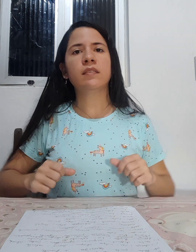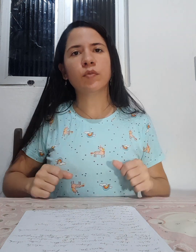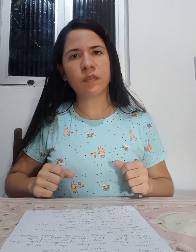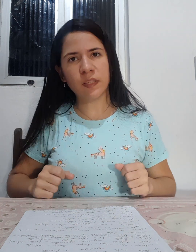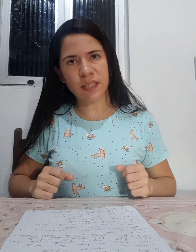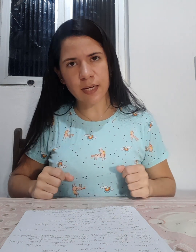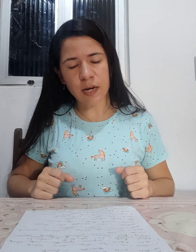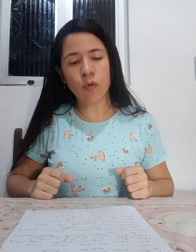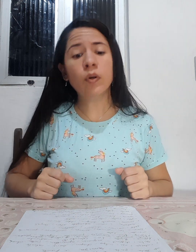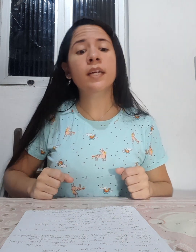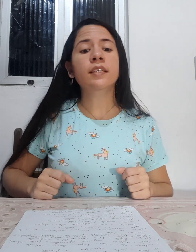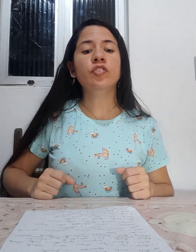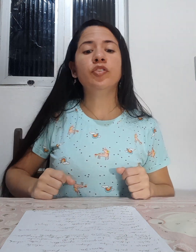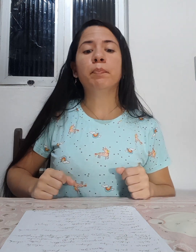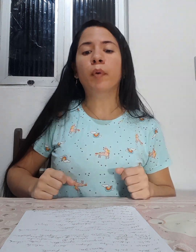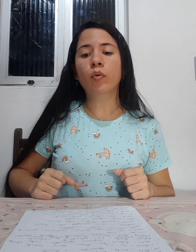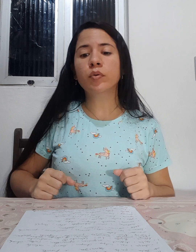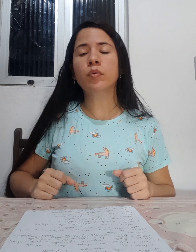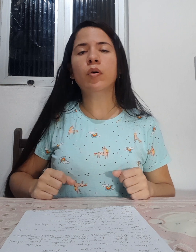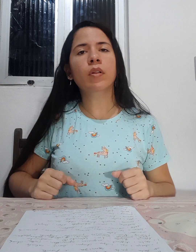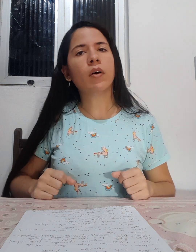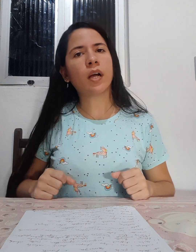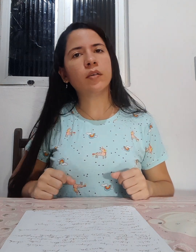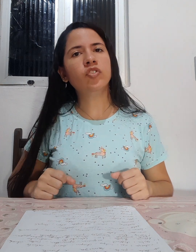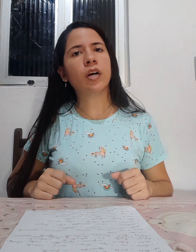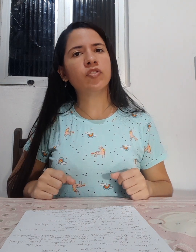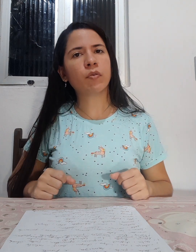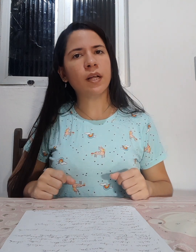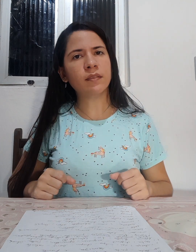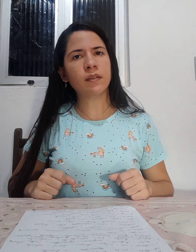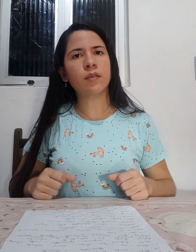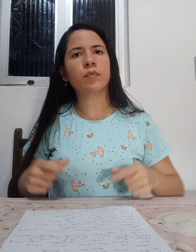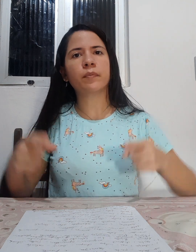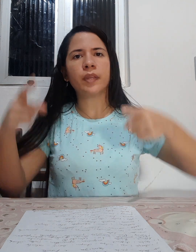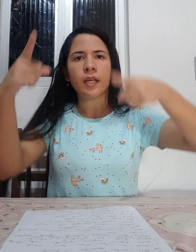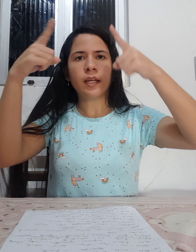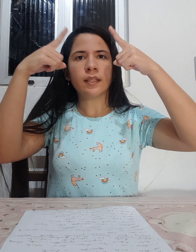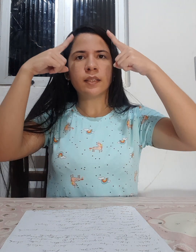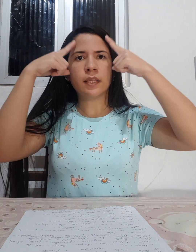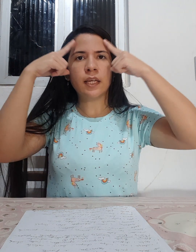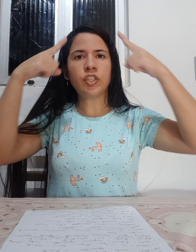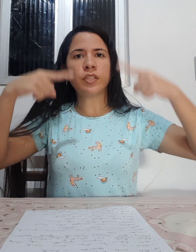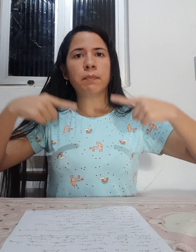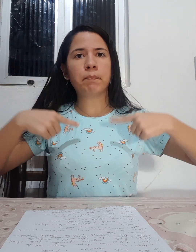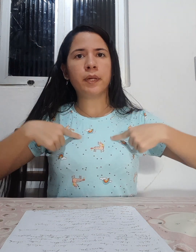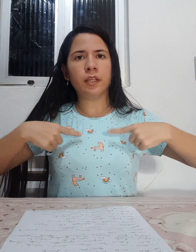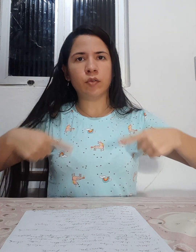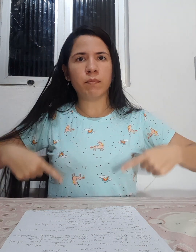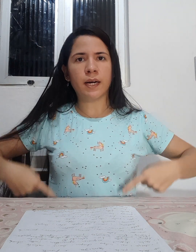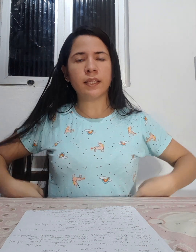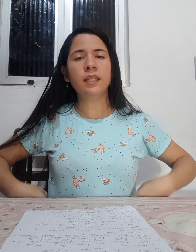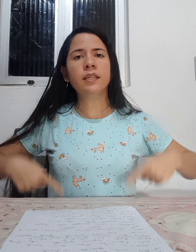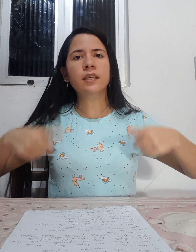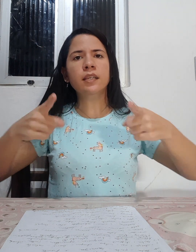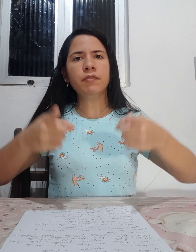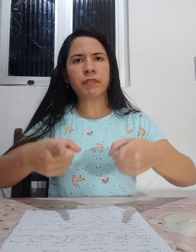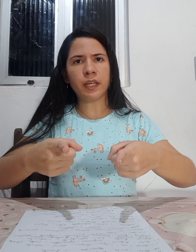o sinal de ponto ou local de articulação. Testa, peito, barriga e